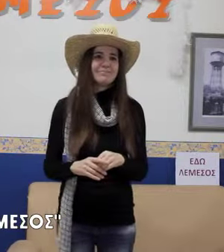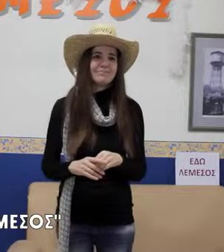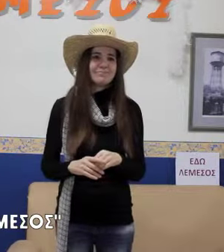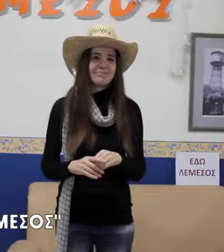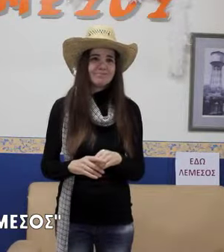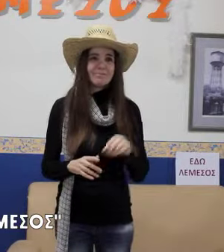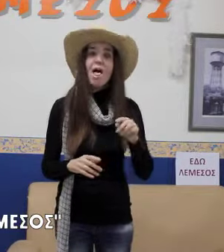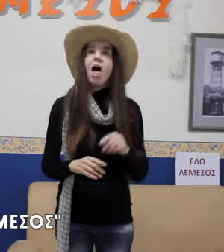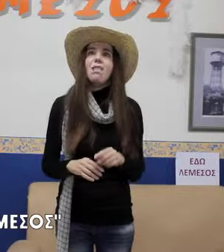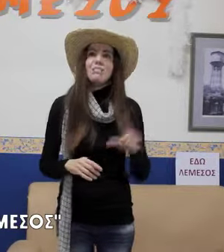Δευτέρα,